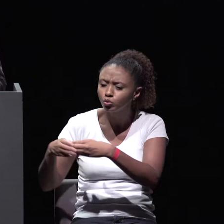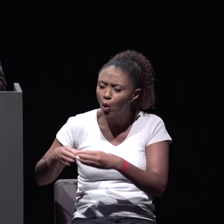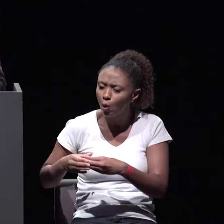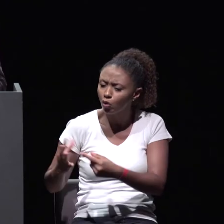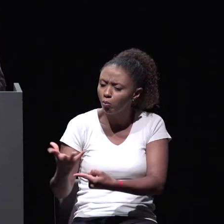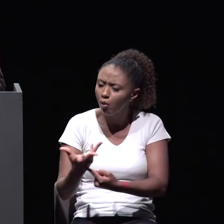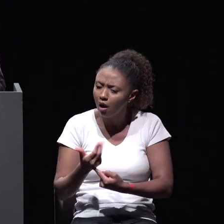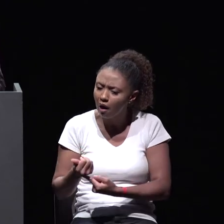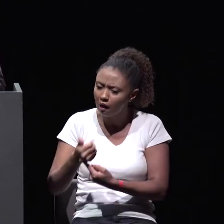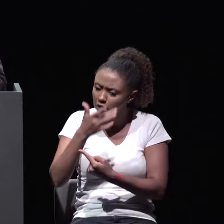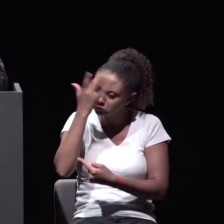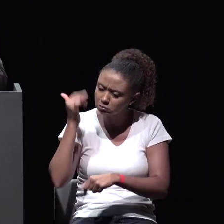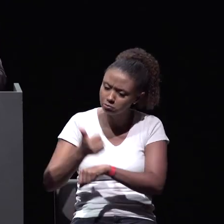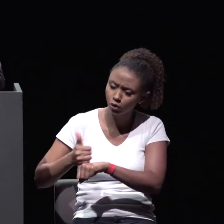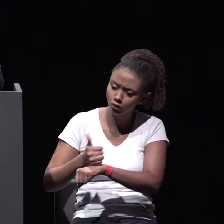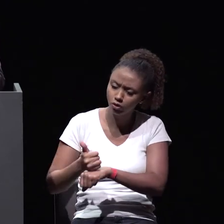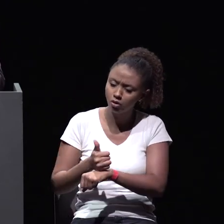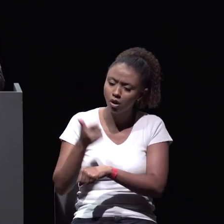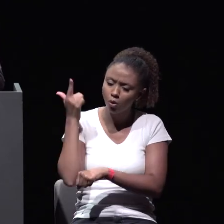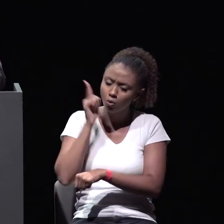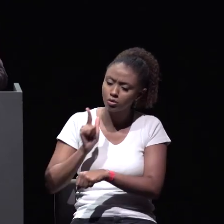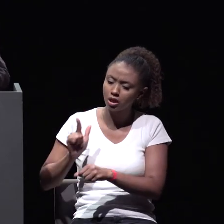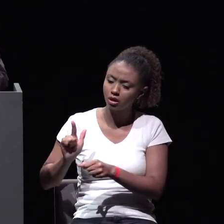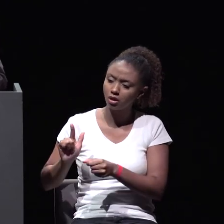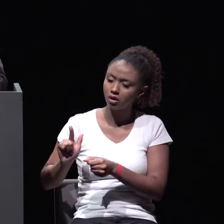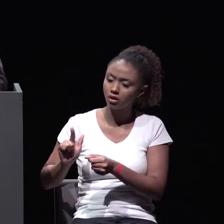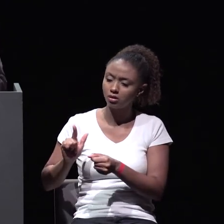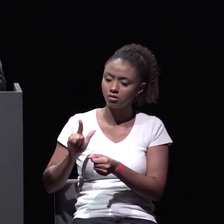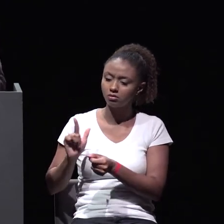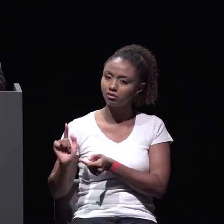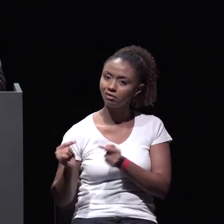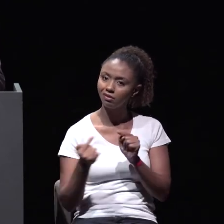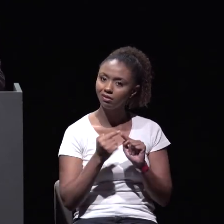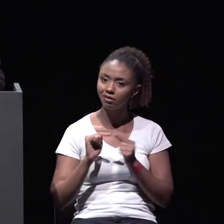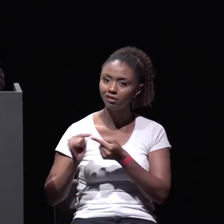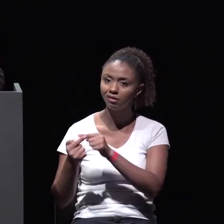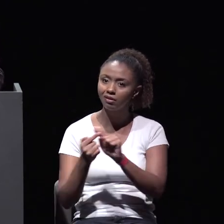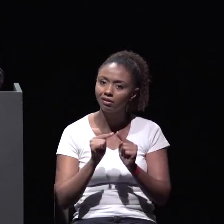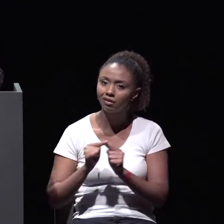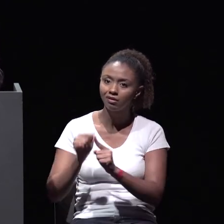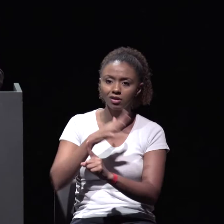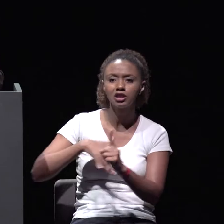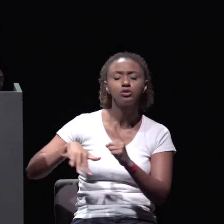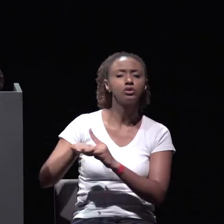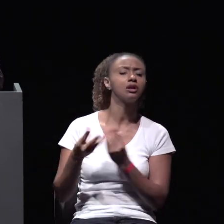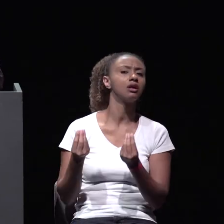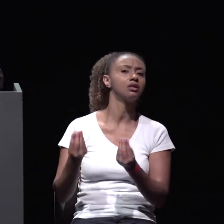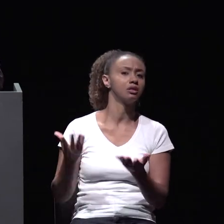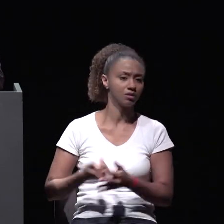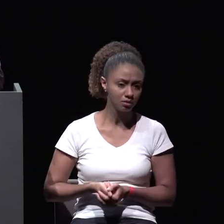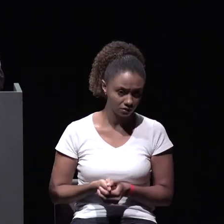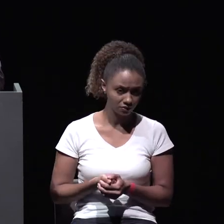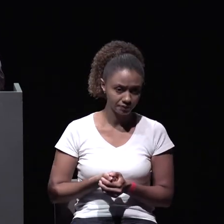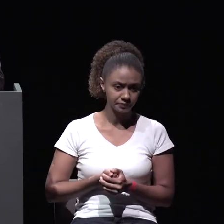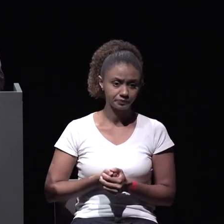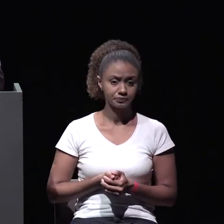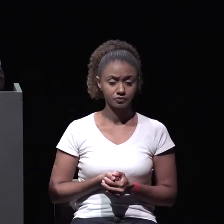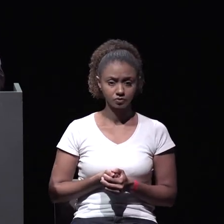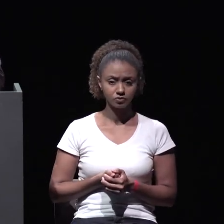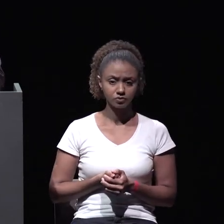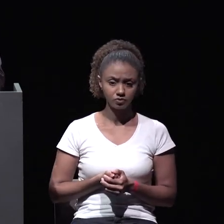são esses e como eles se relacionam ou interagem com o corpo social em que vivem o nosso sistema